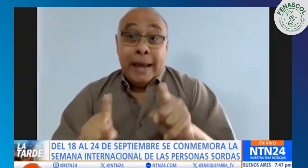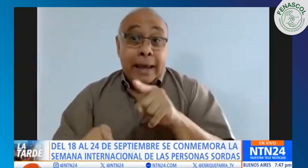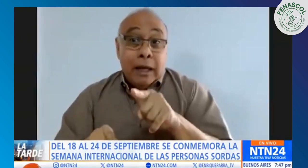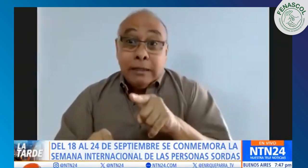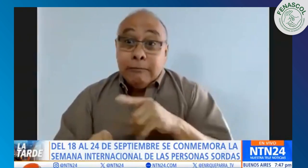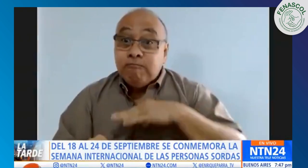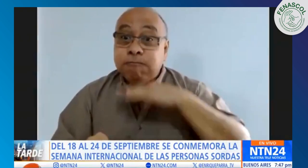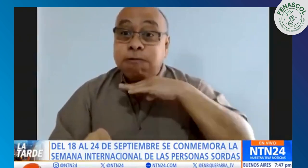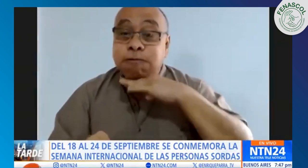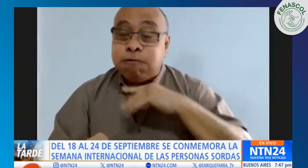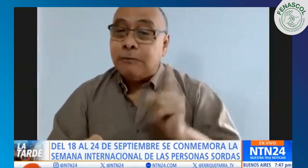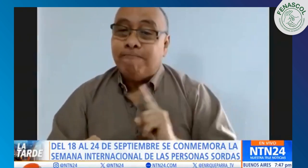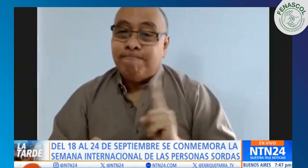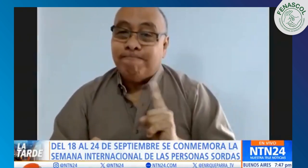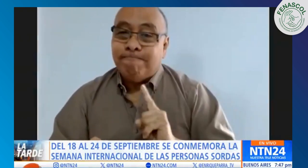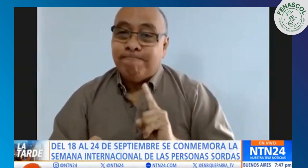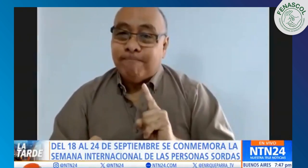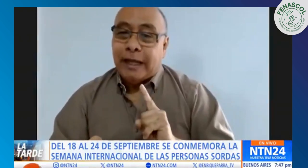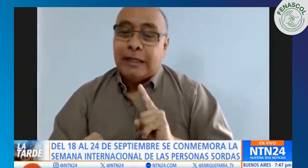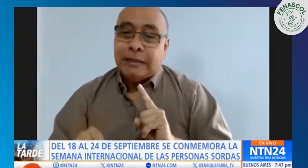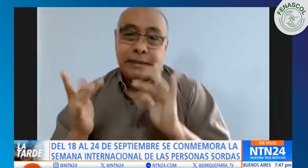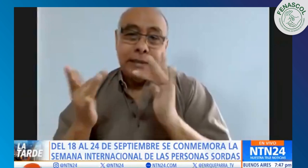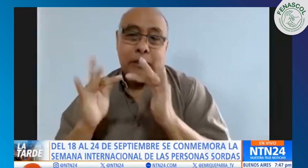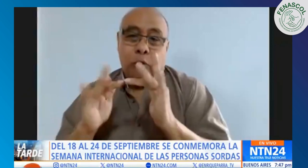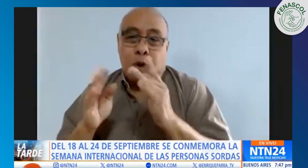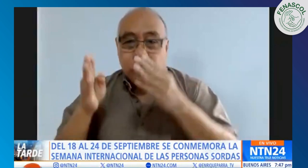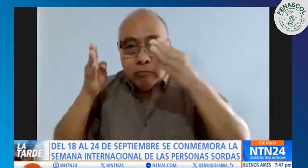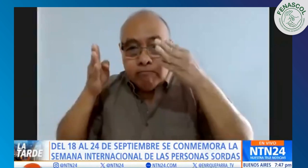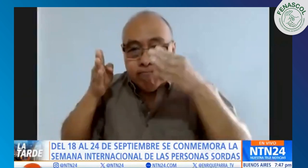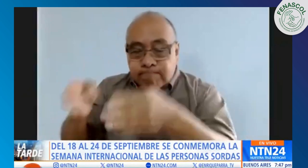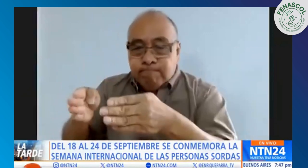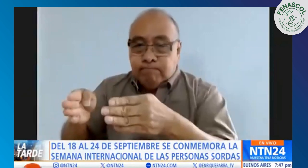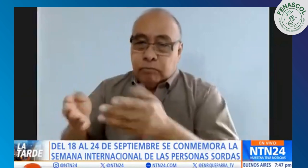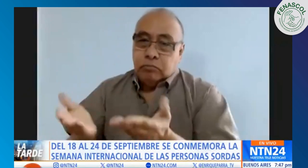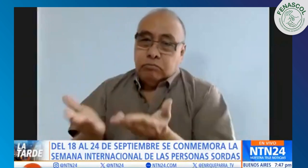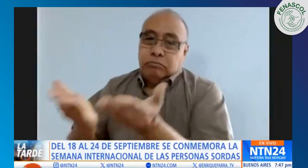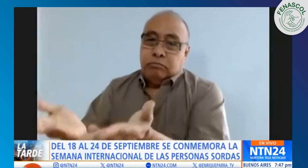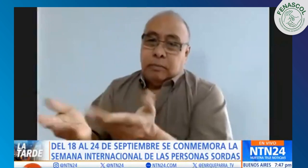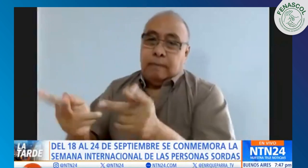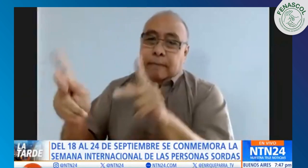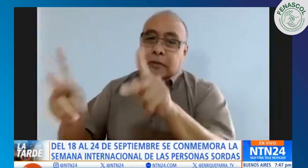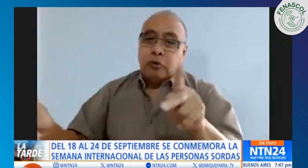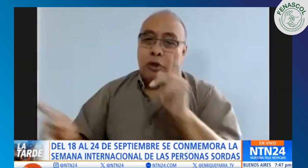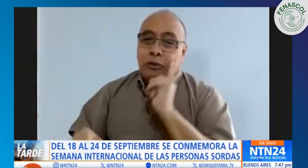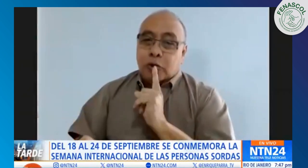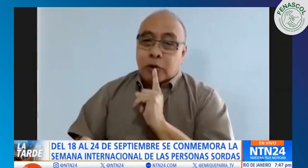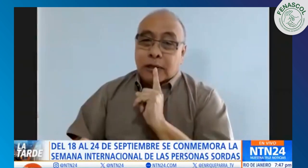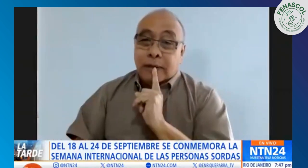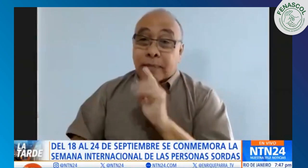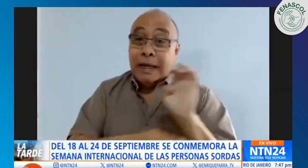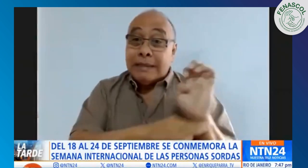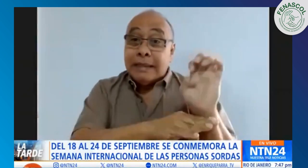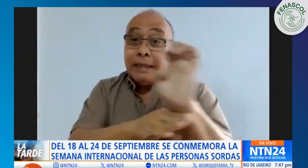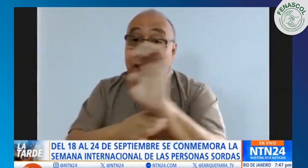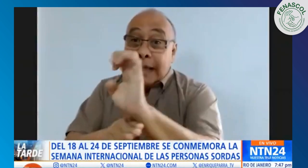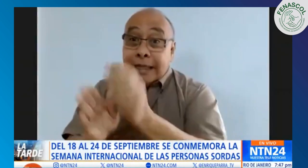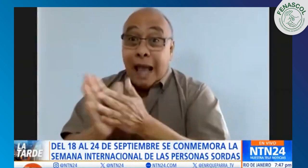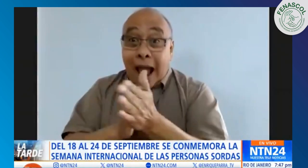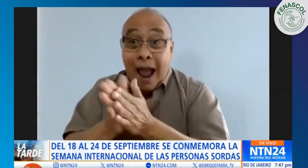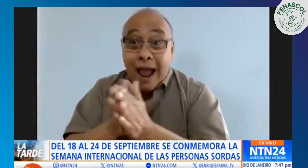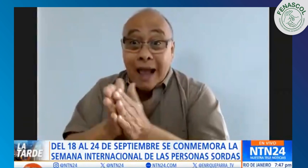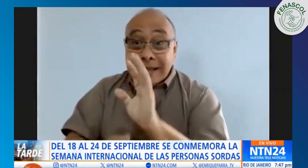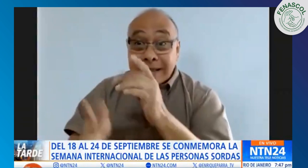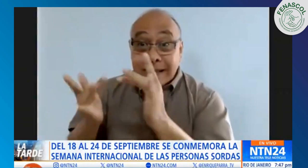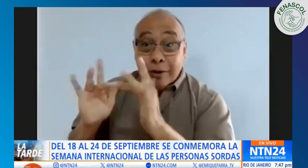Y pues son acciones que no son del todo suficientes, porque el centro de relevo es un servicio exclusivo para